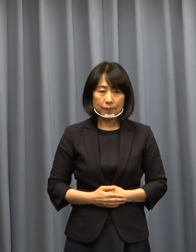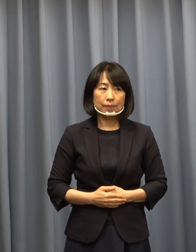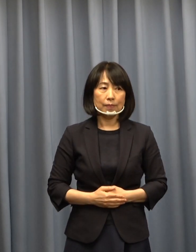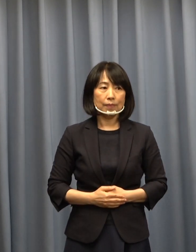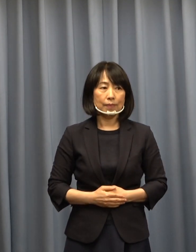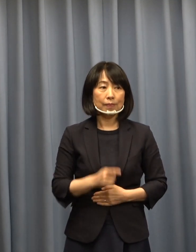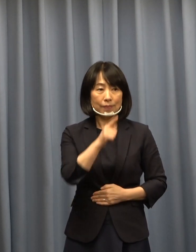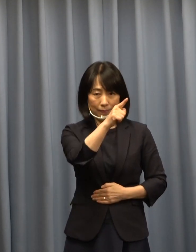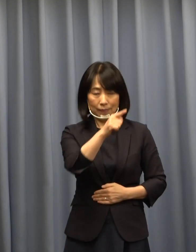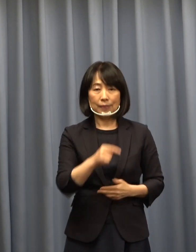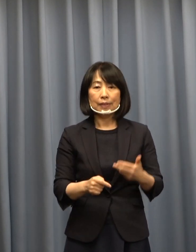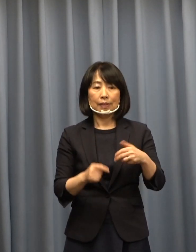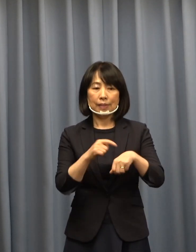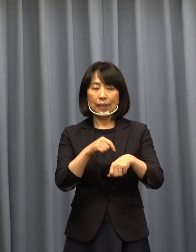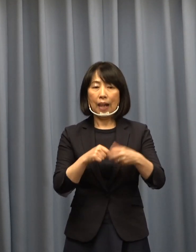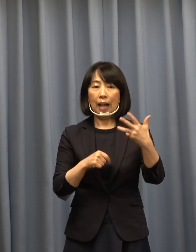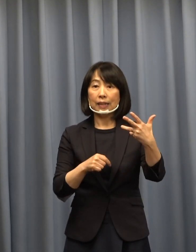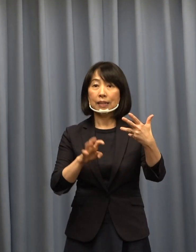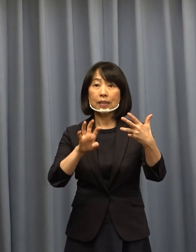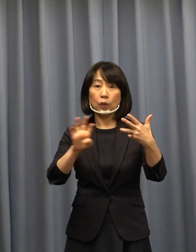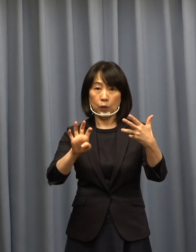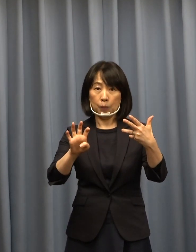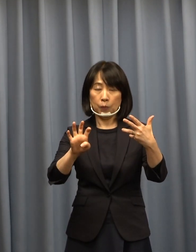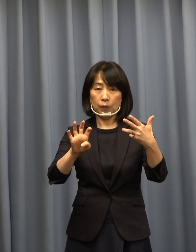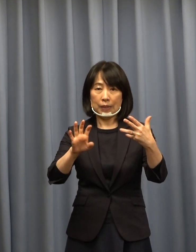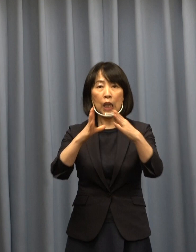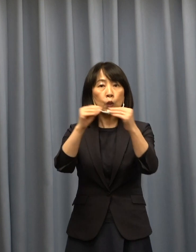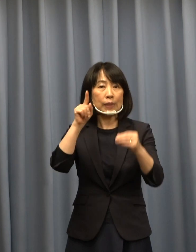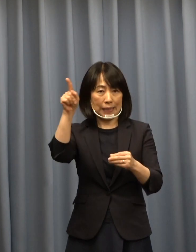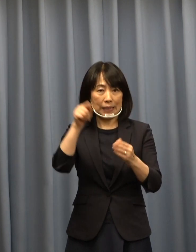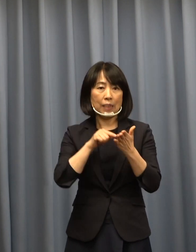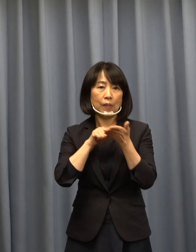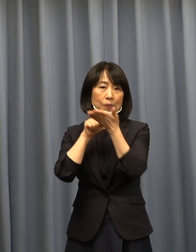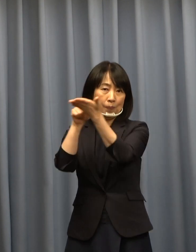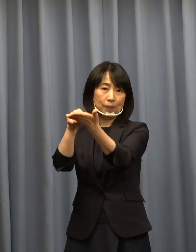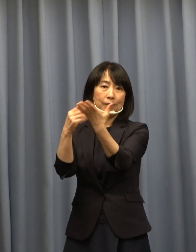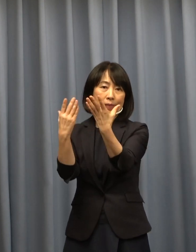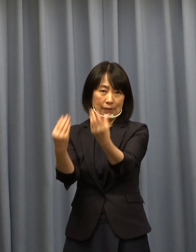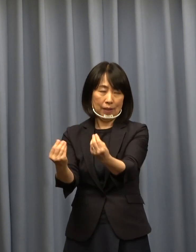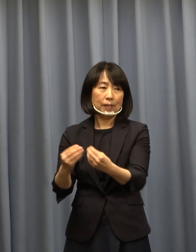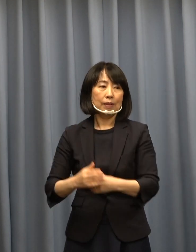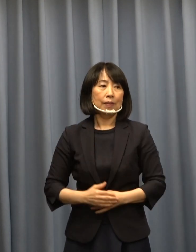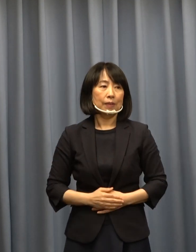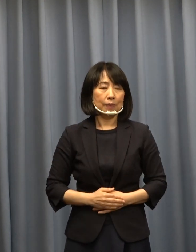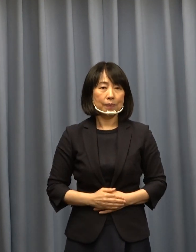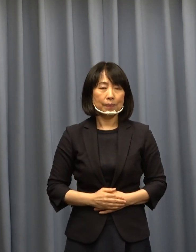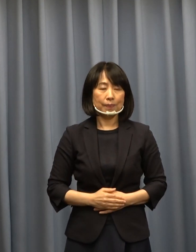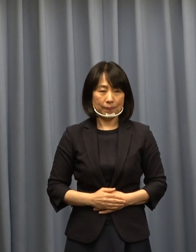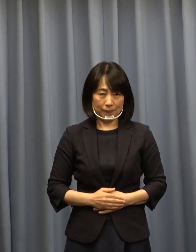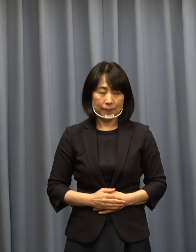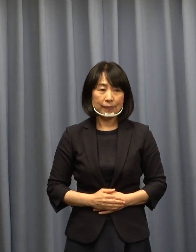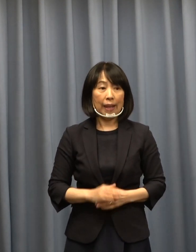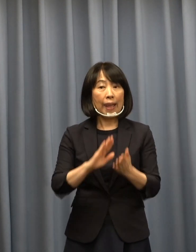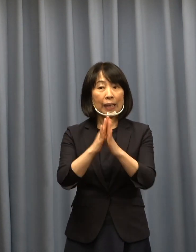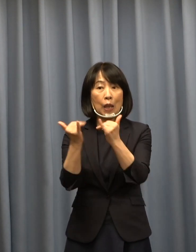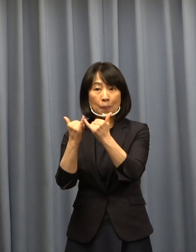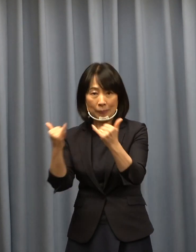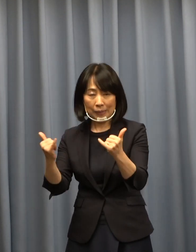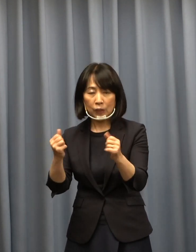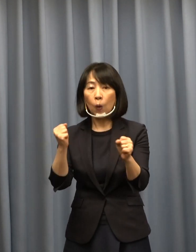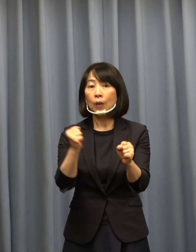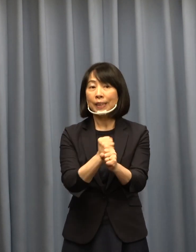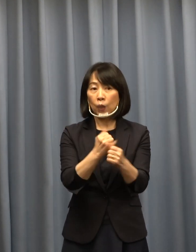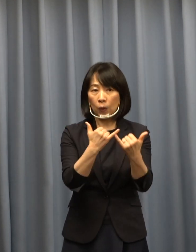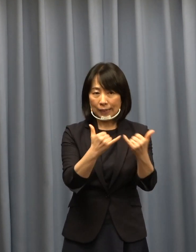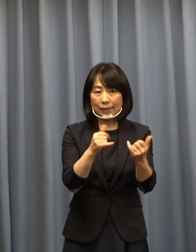に国の方に要請をしました。はい、 それを受けてですね、国と事業者へのメッセージ